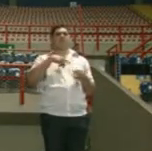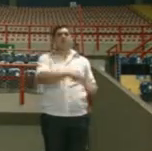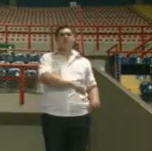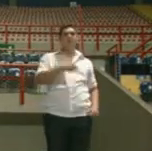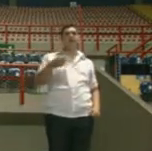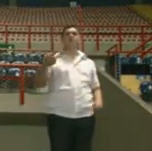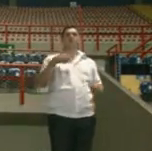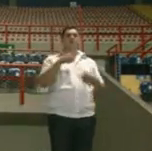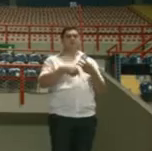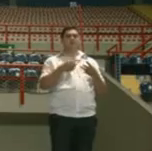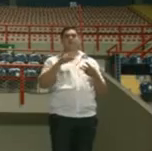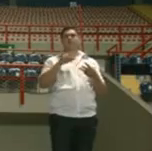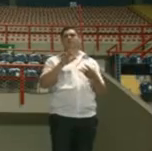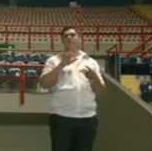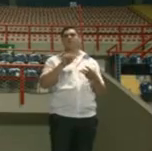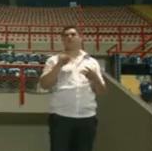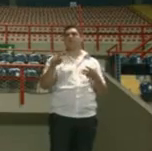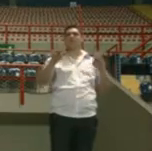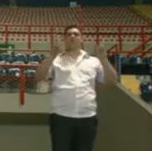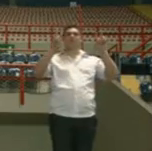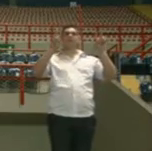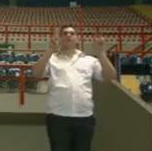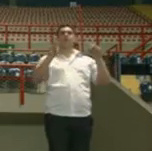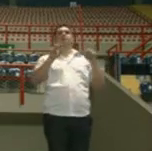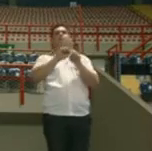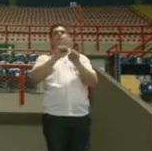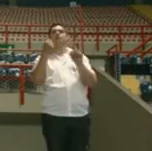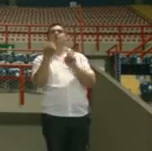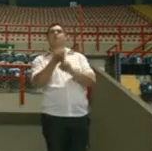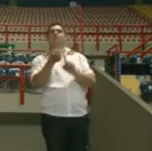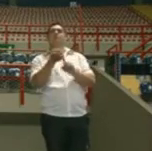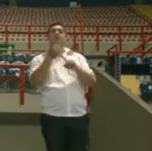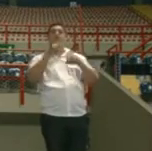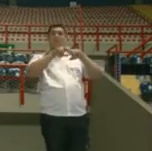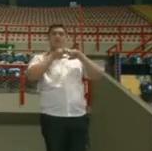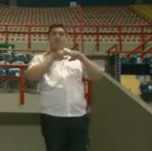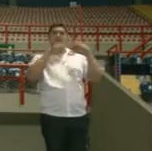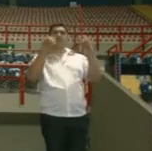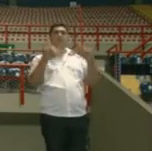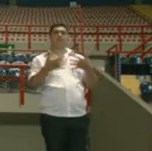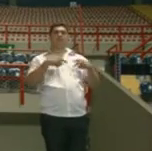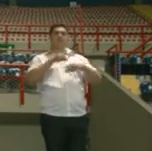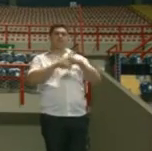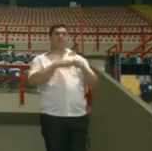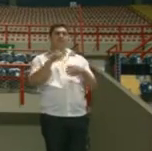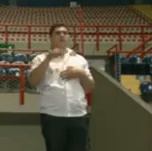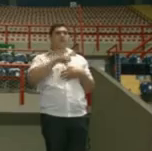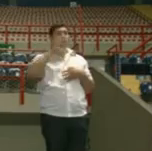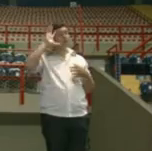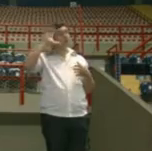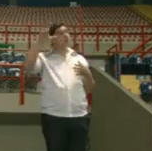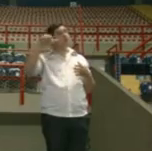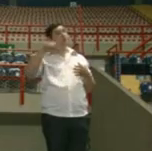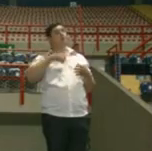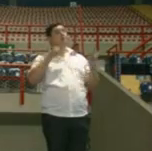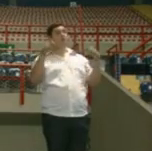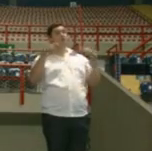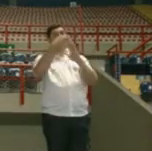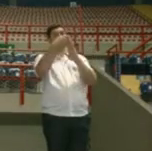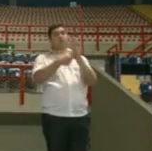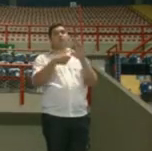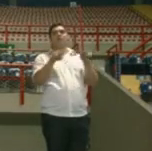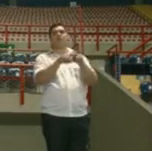República Oligárquica, a temática é social. Imagine que vocês irão também produzir uma